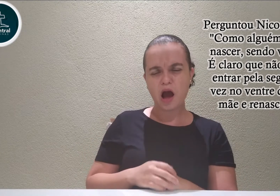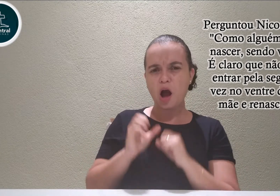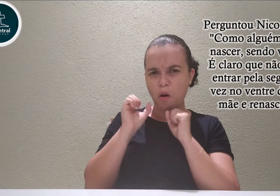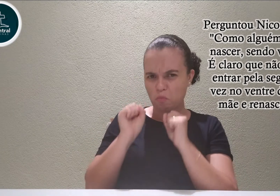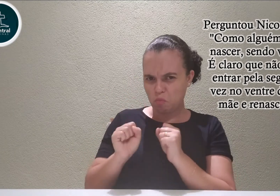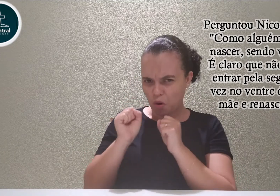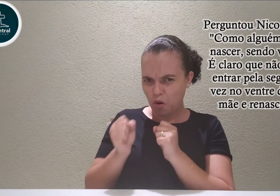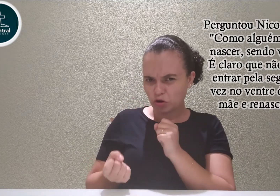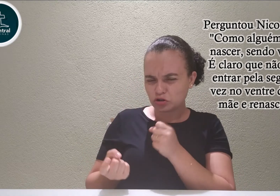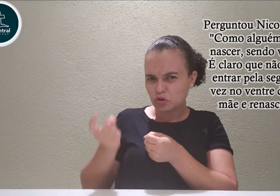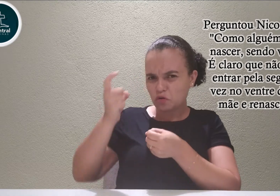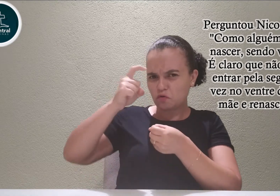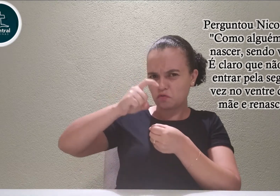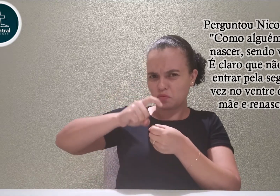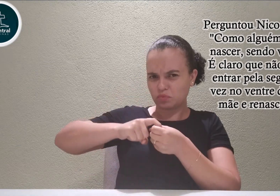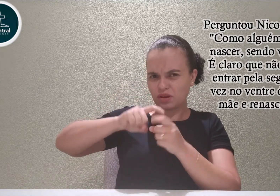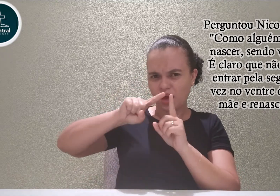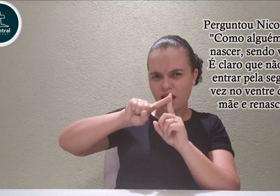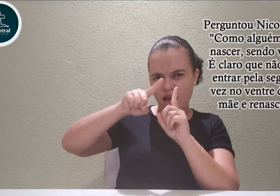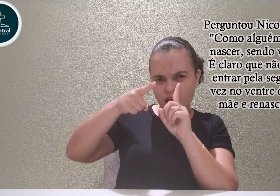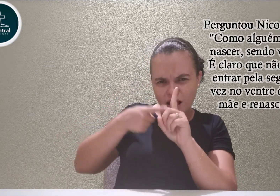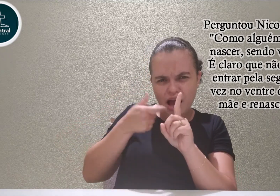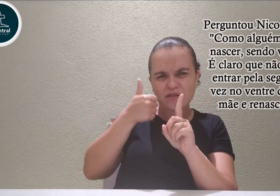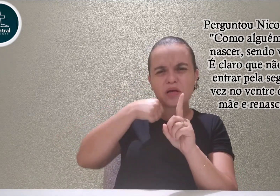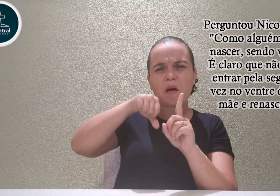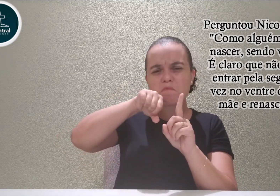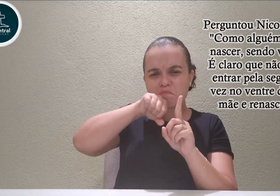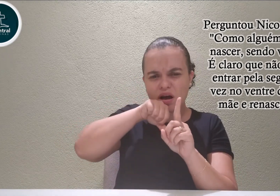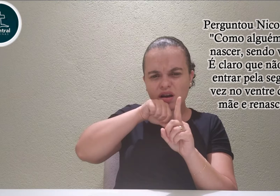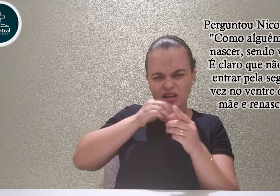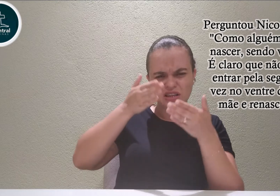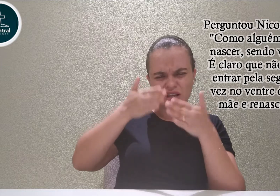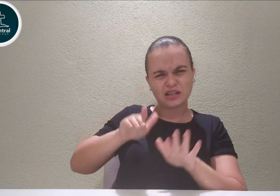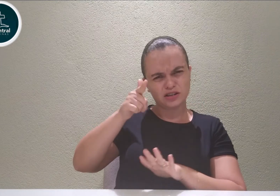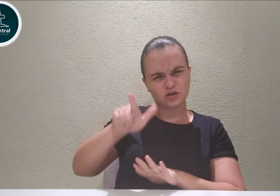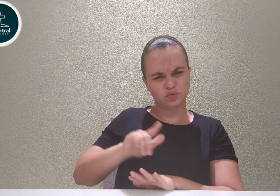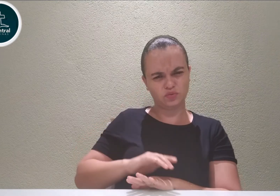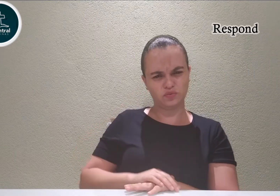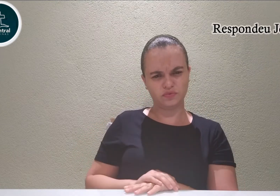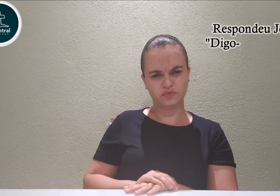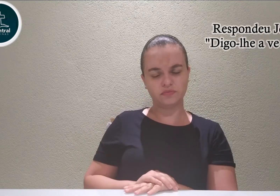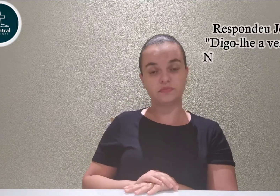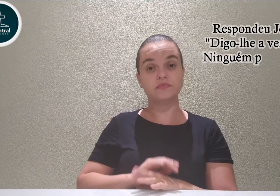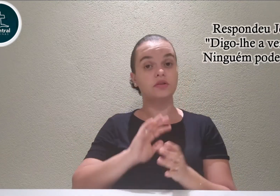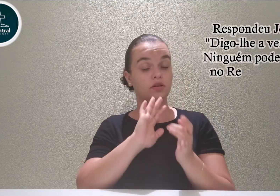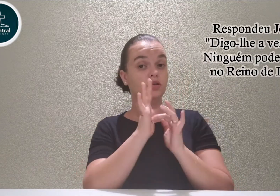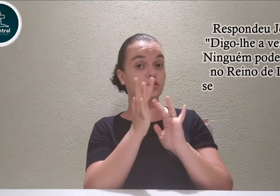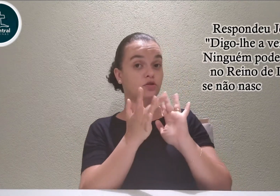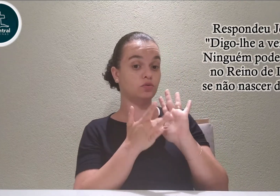Como alguém pode nascer sendo velho? É claro que não pode entrar pela segunda vez no ventre de